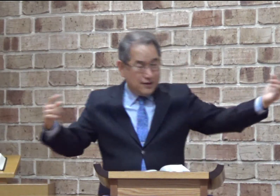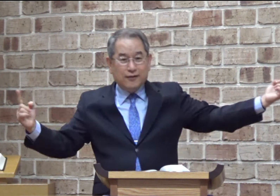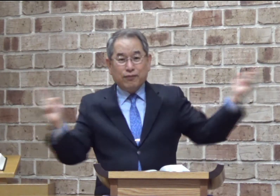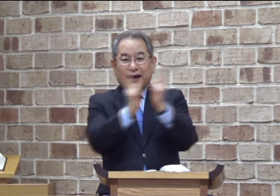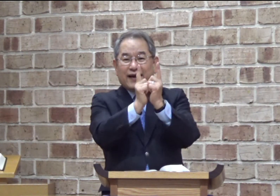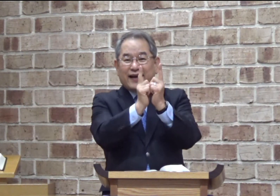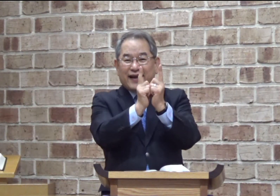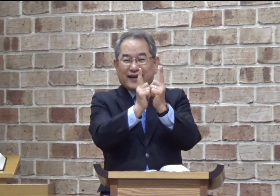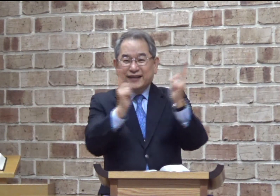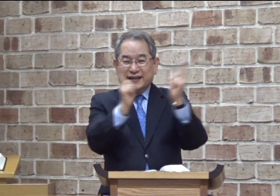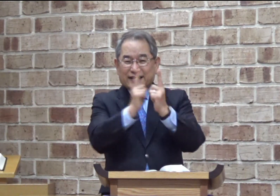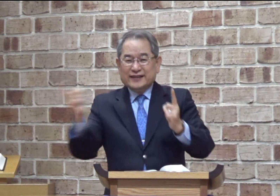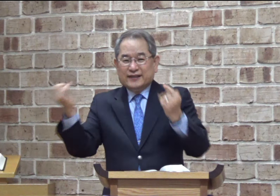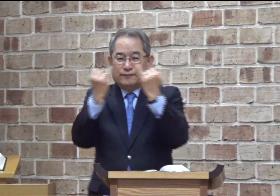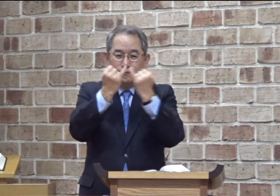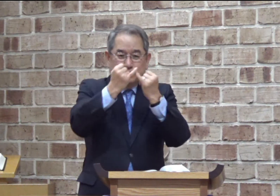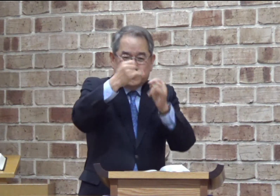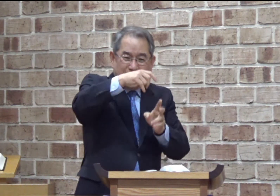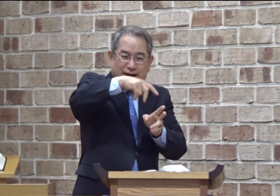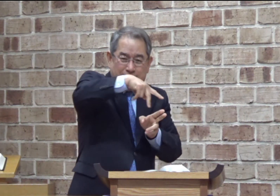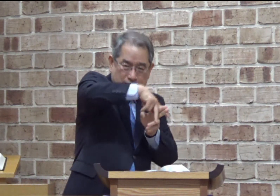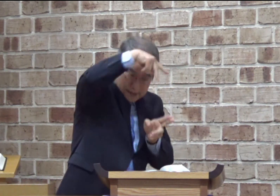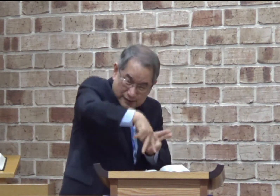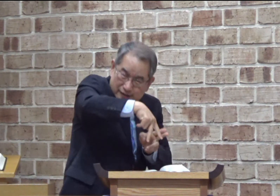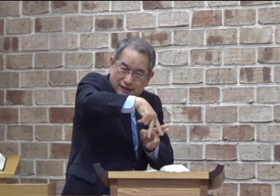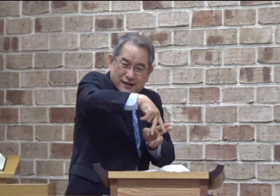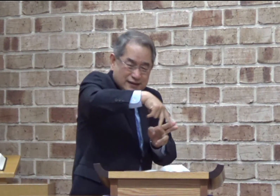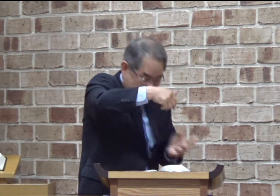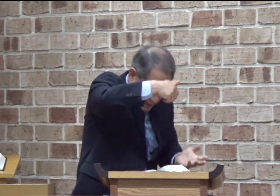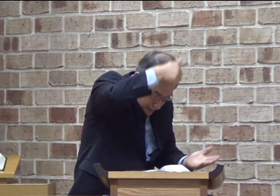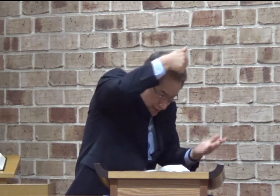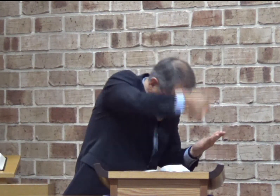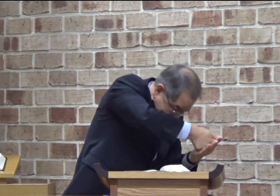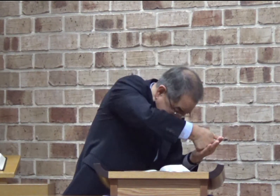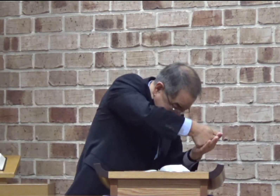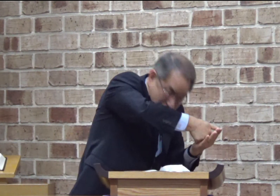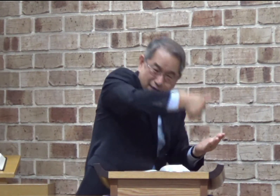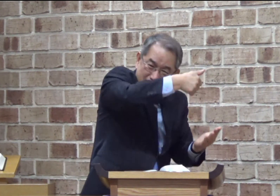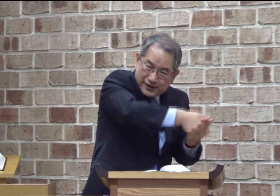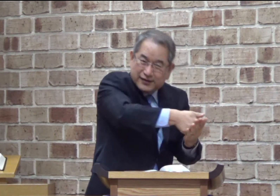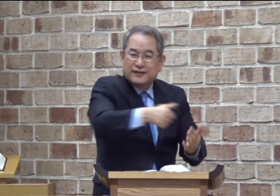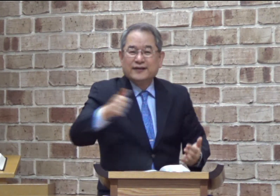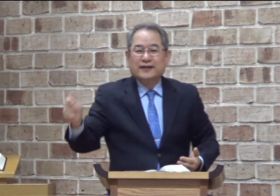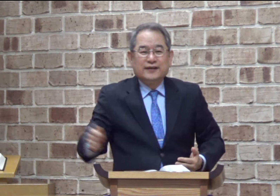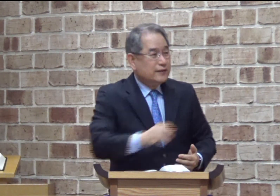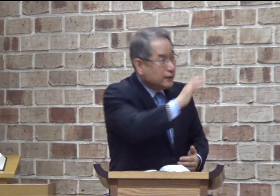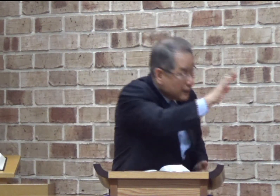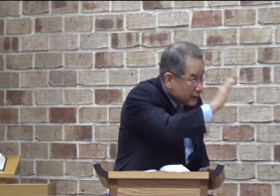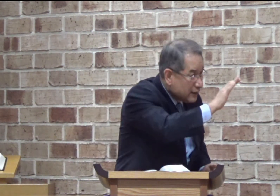오기 전에 그 분노한 다윗과 다윗의 군사들이 왔을 때